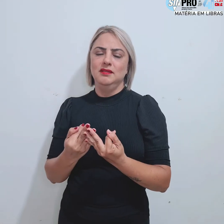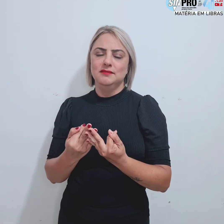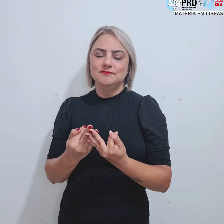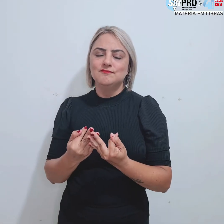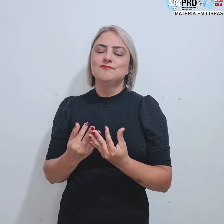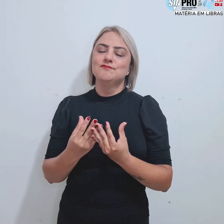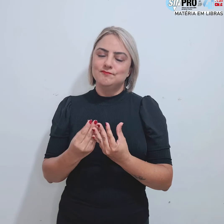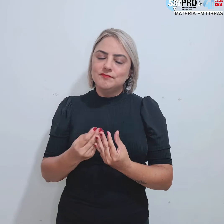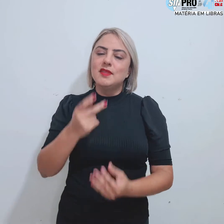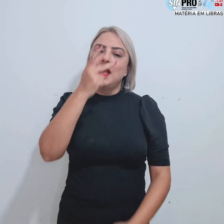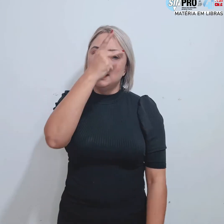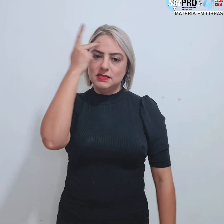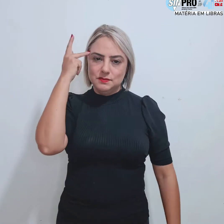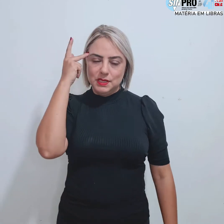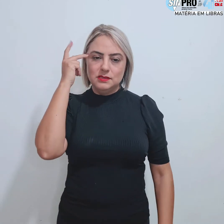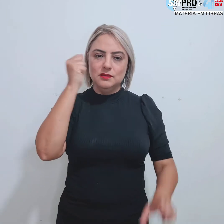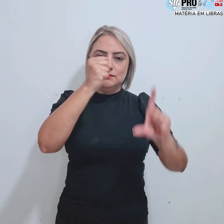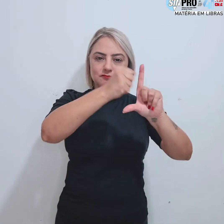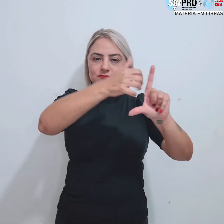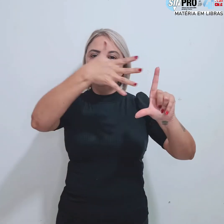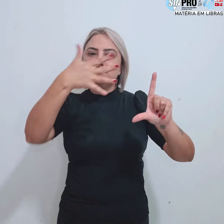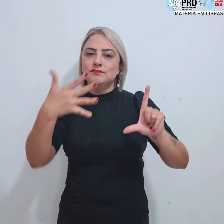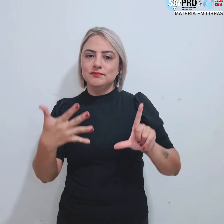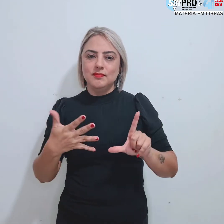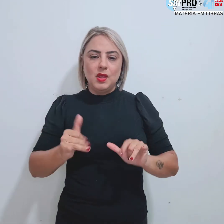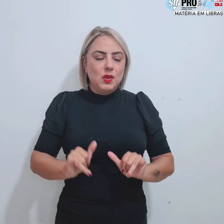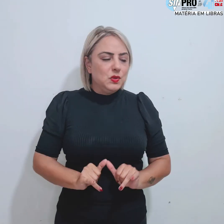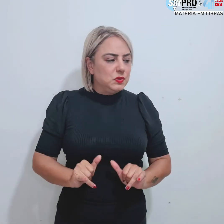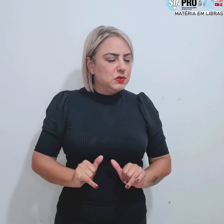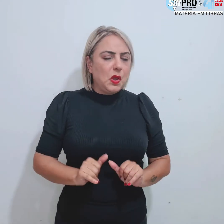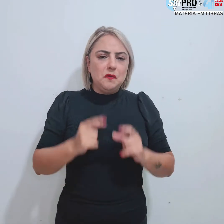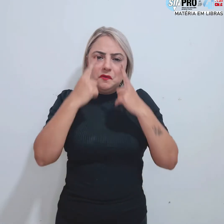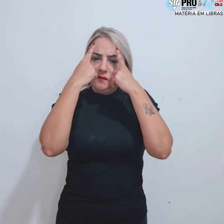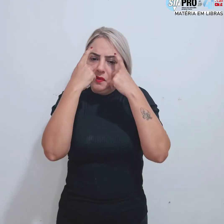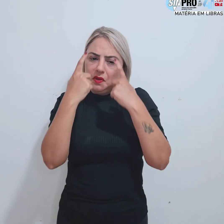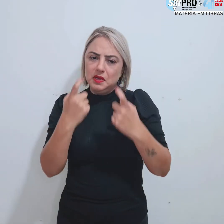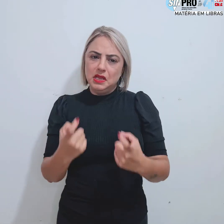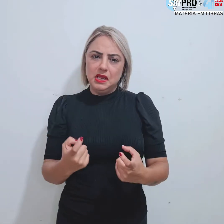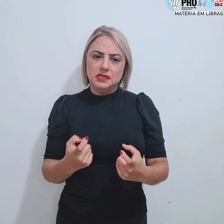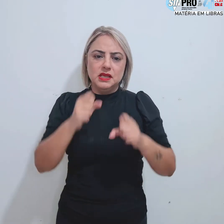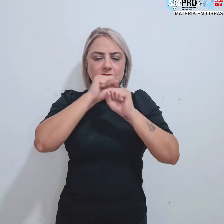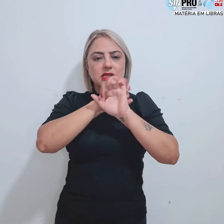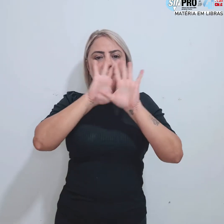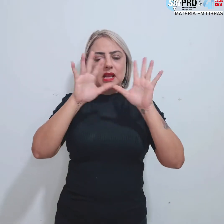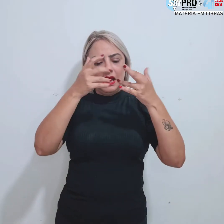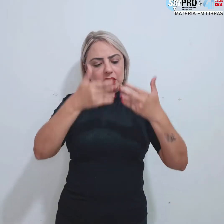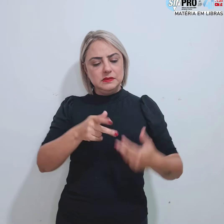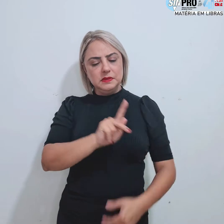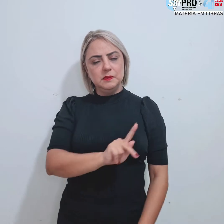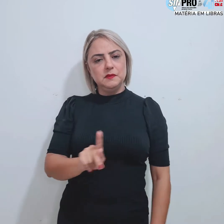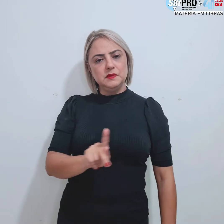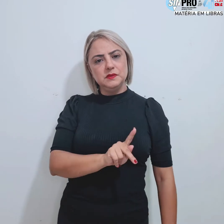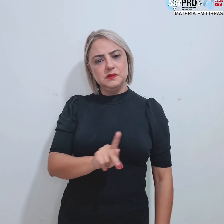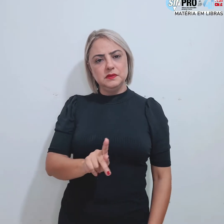muitas vezes as pessoas LGBT sofrem violência, esclarece a professora.